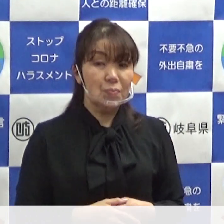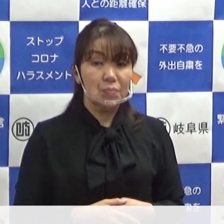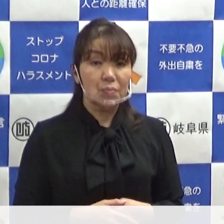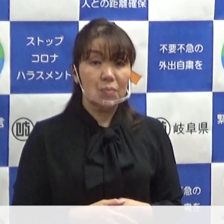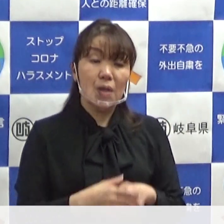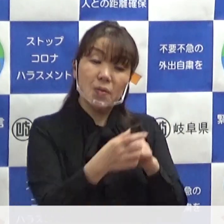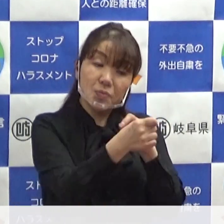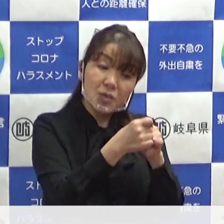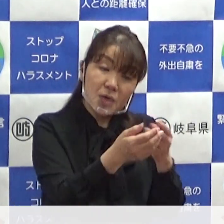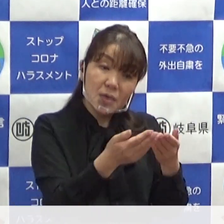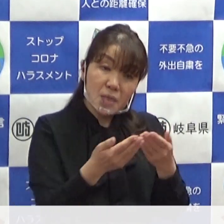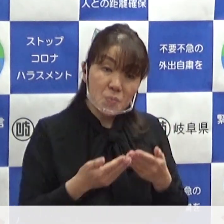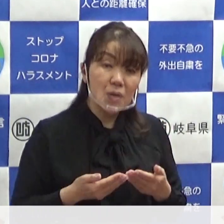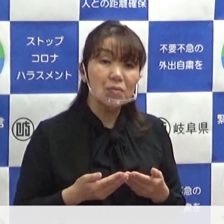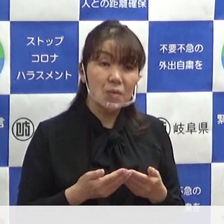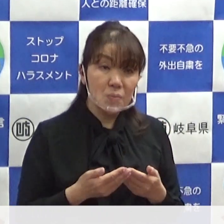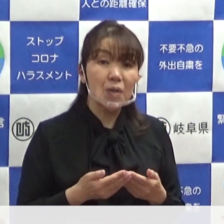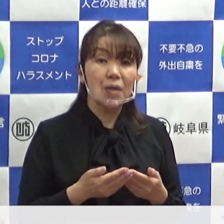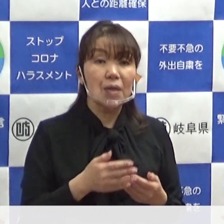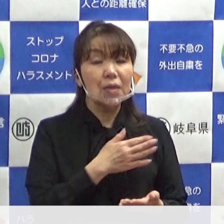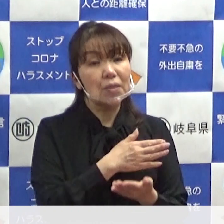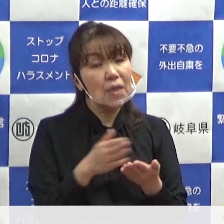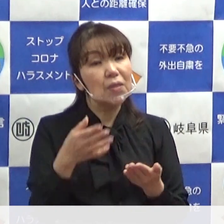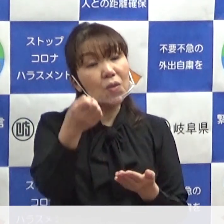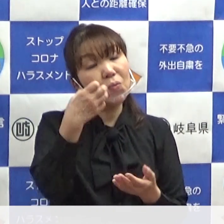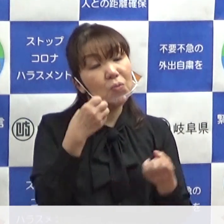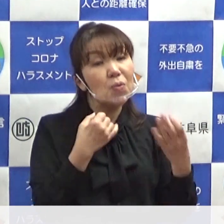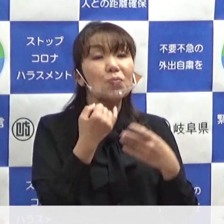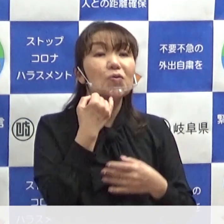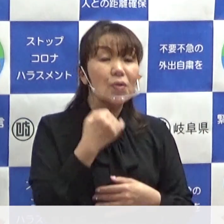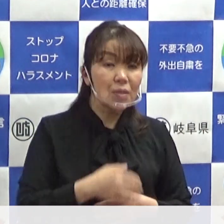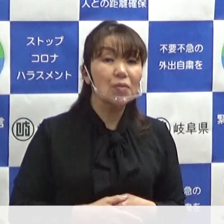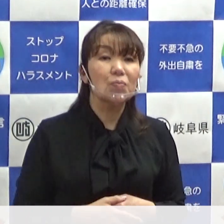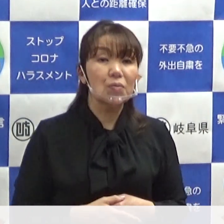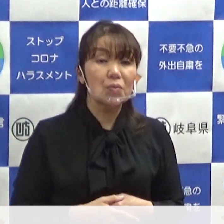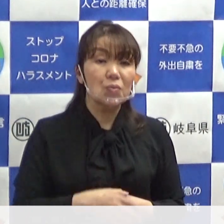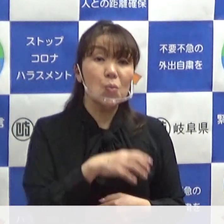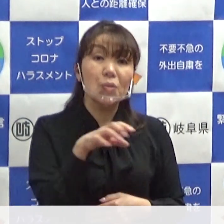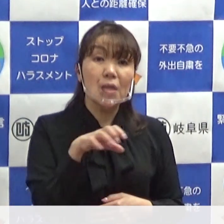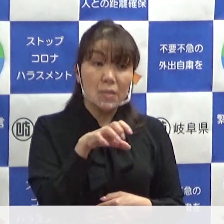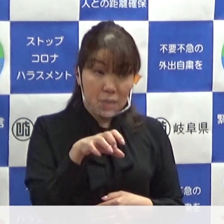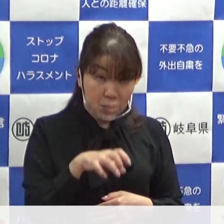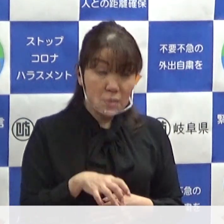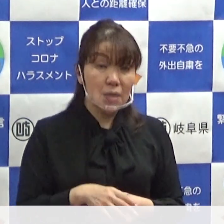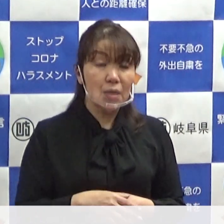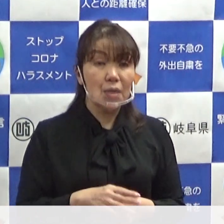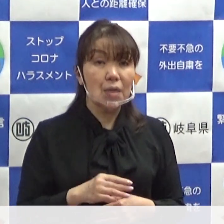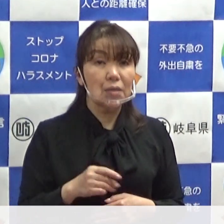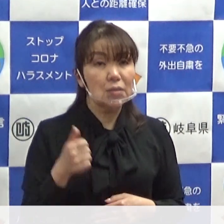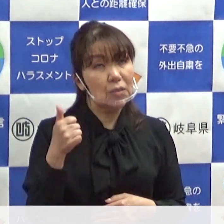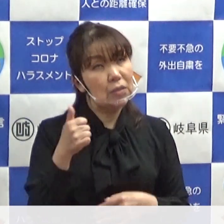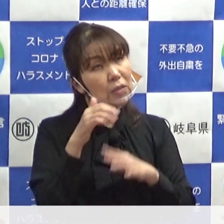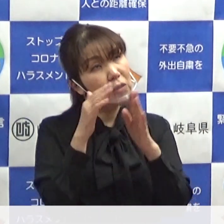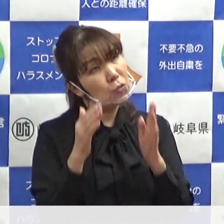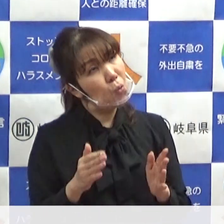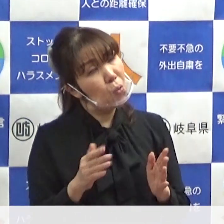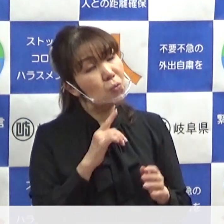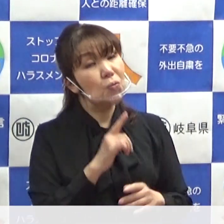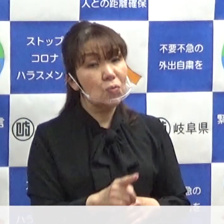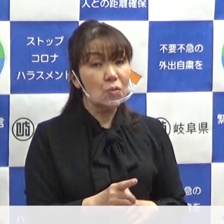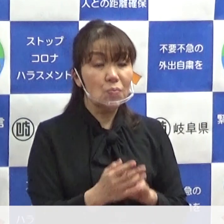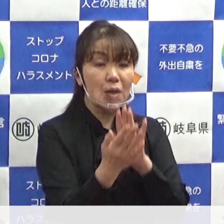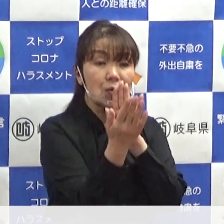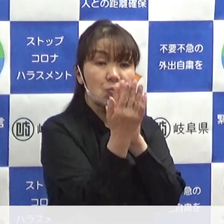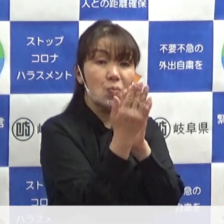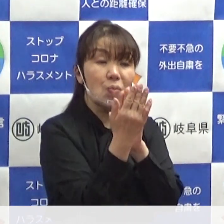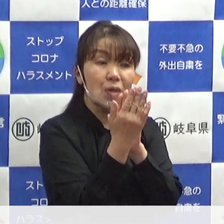まあ、身近に感じてもらえるんであれば、まあ、なんて言われてもいいのかなと思ってるんですけど、まあ、そんなようなことで、知事像というふうに、まあ、正面から言